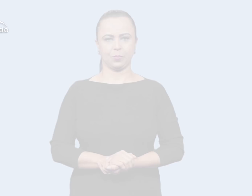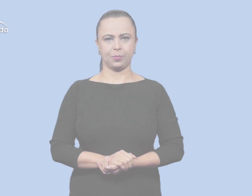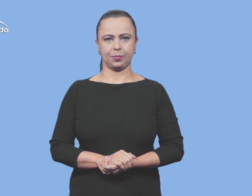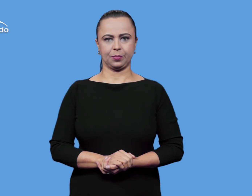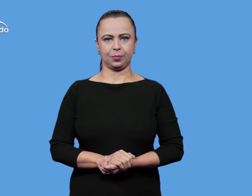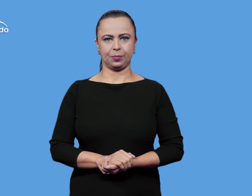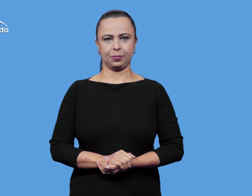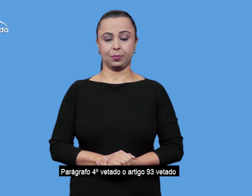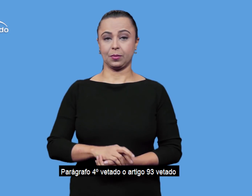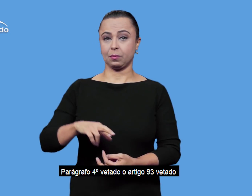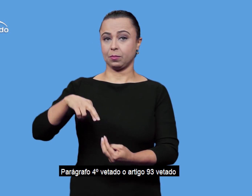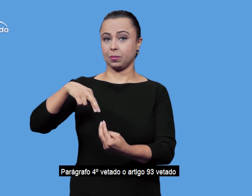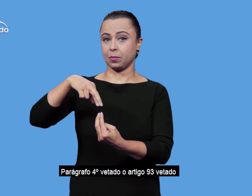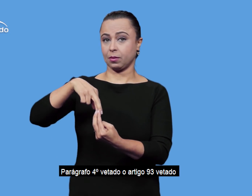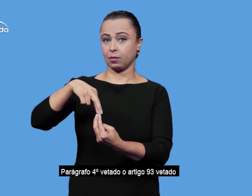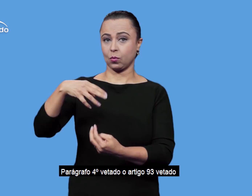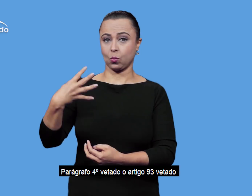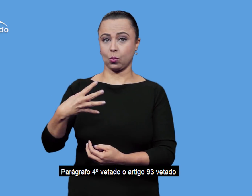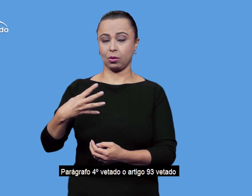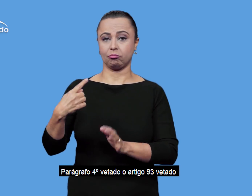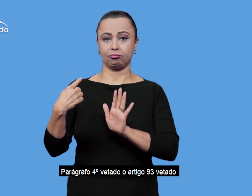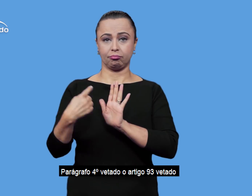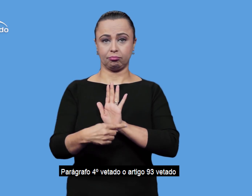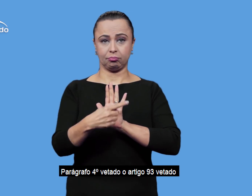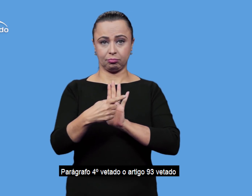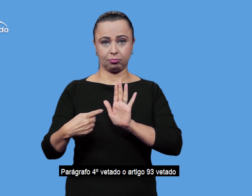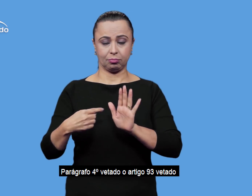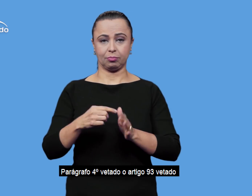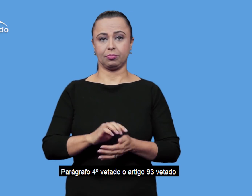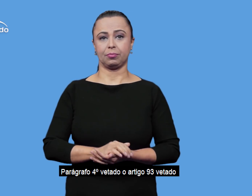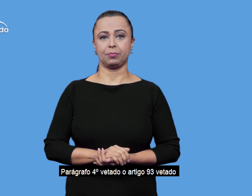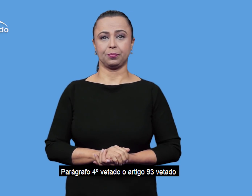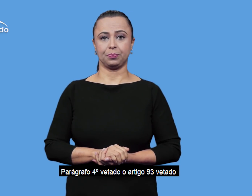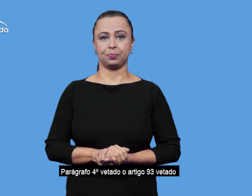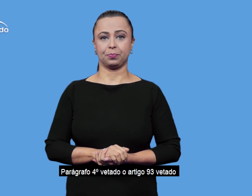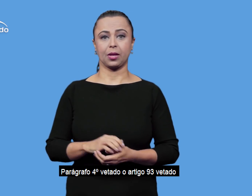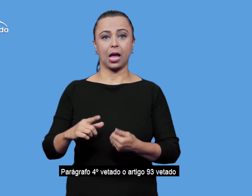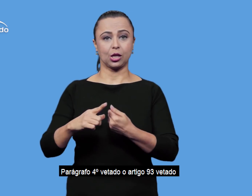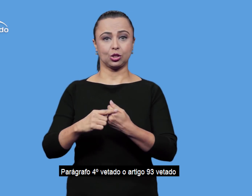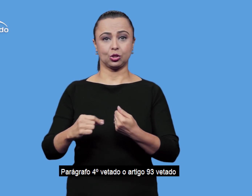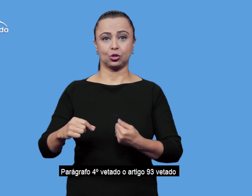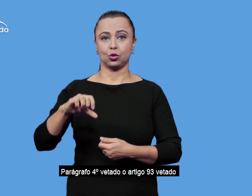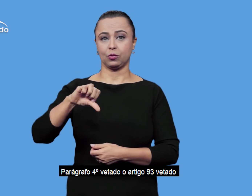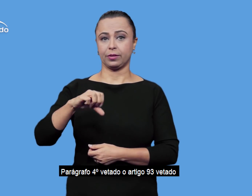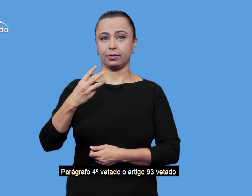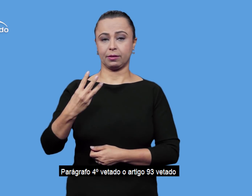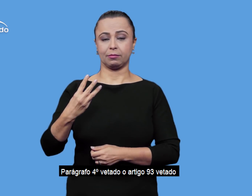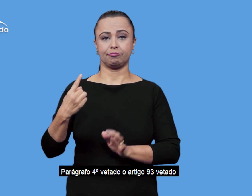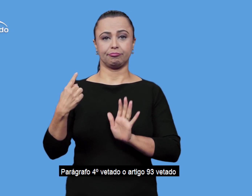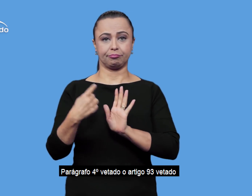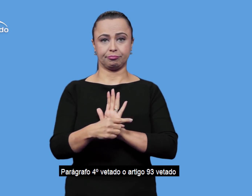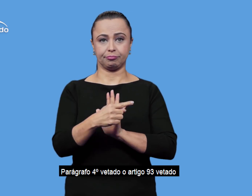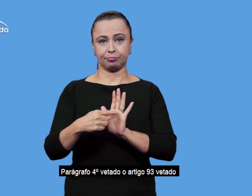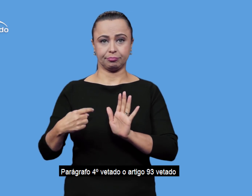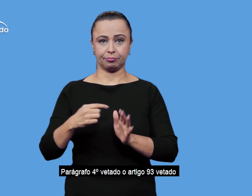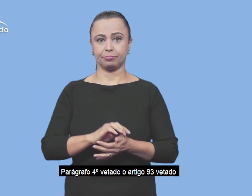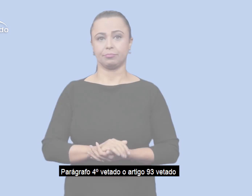parágrafo 4º vetado o artigo 93 vetado o